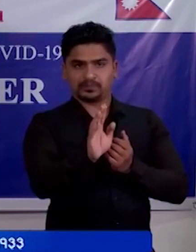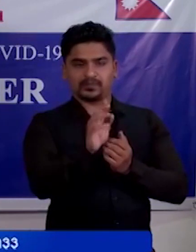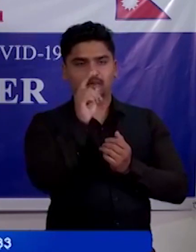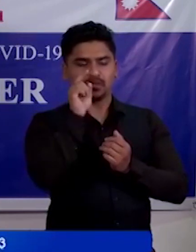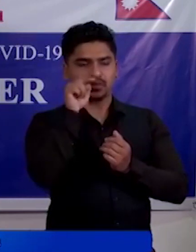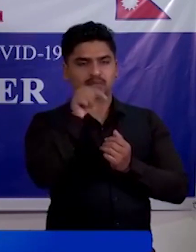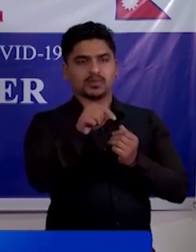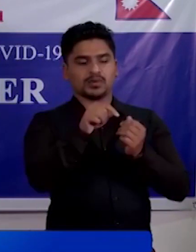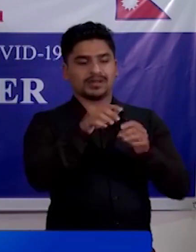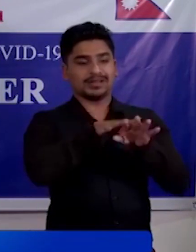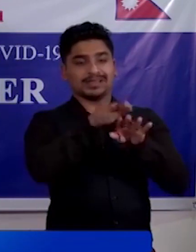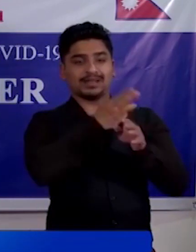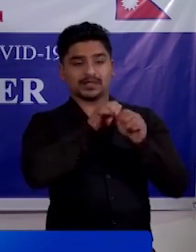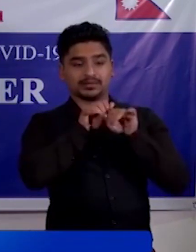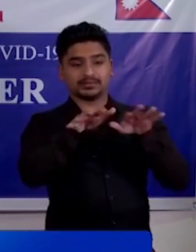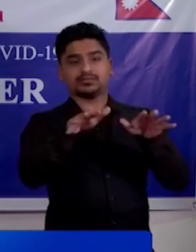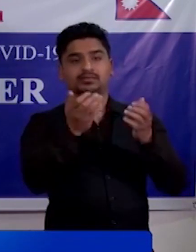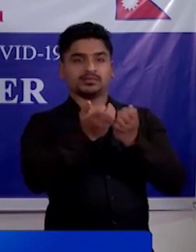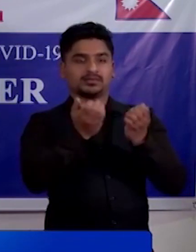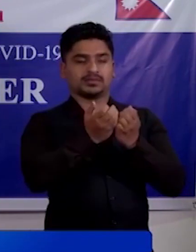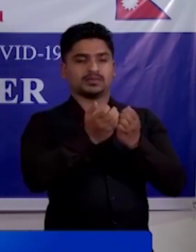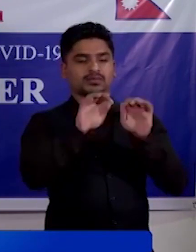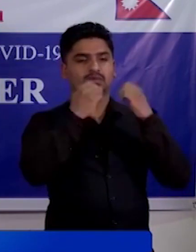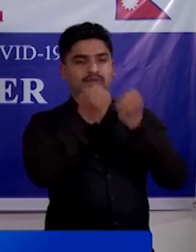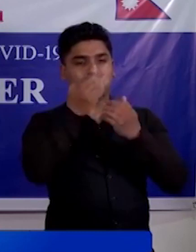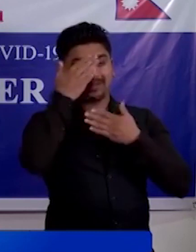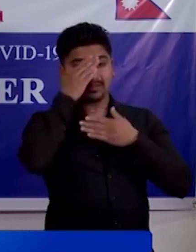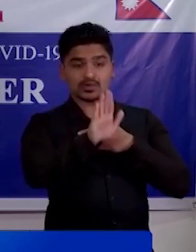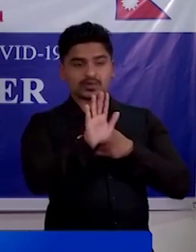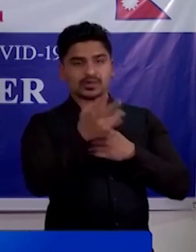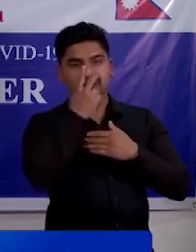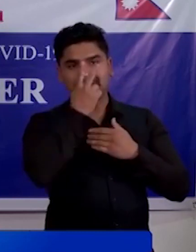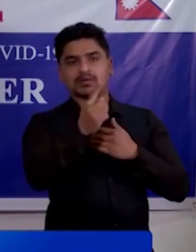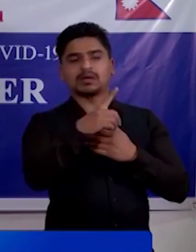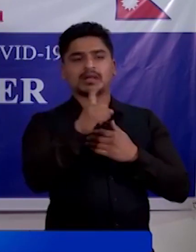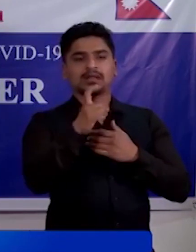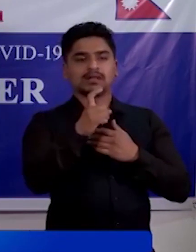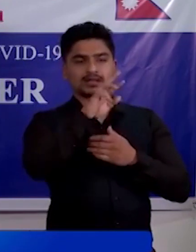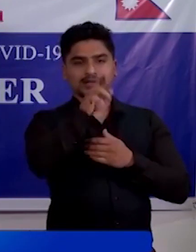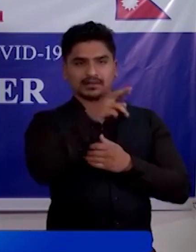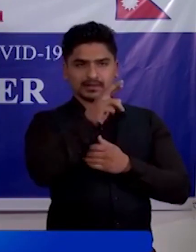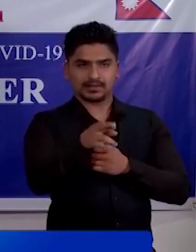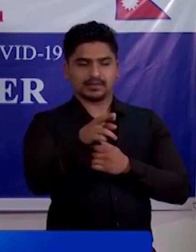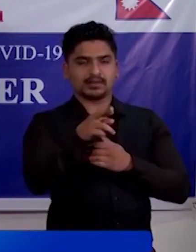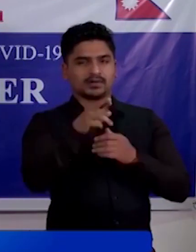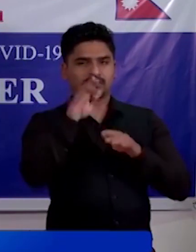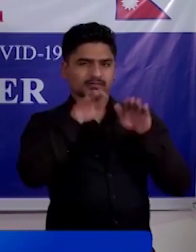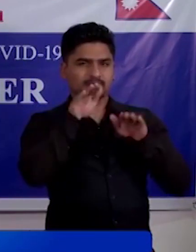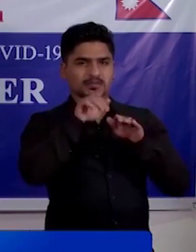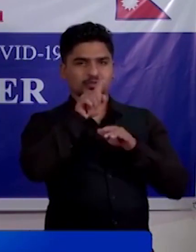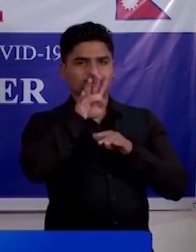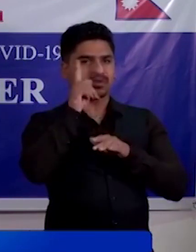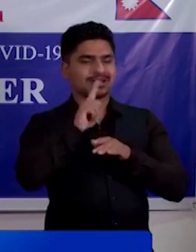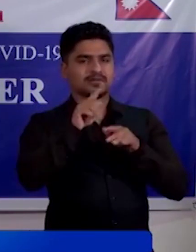चाहिँ मासमा जानको निम्ति समुदायमा संक्रमण छ छैन भनेर हेर्नको निम्ति र करिब करिब